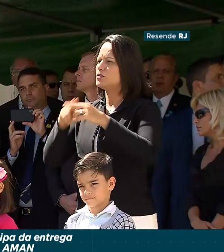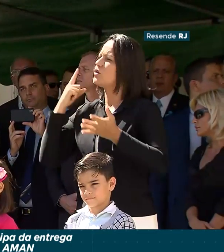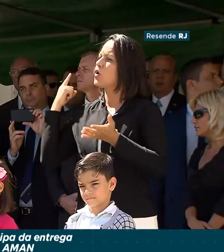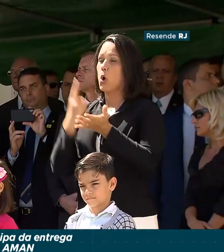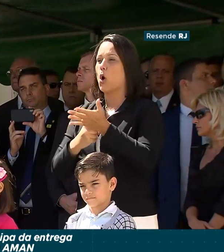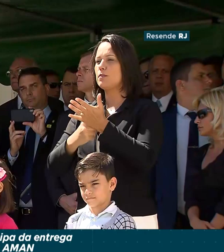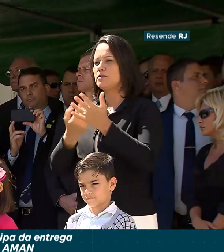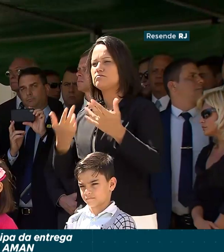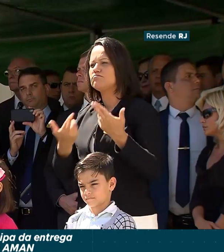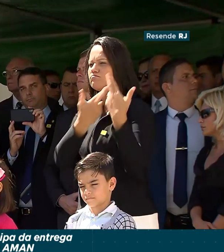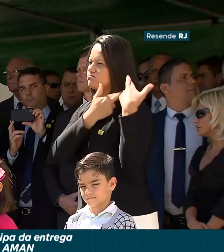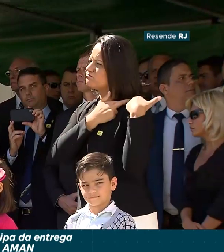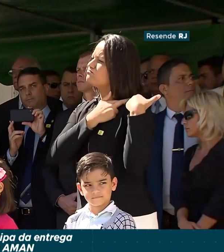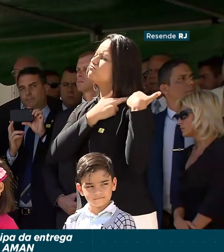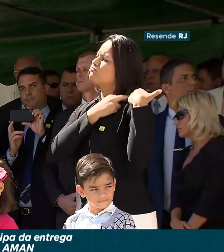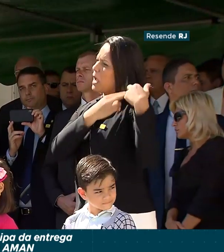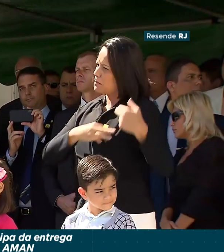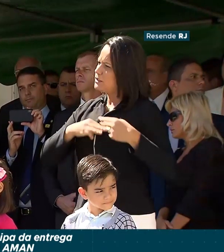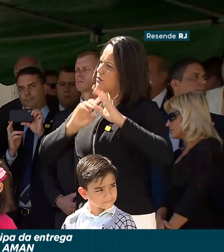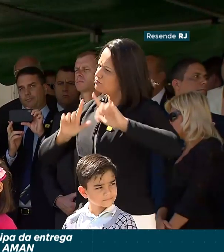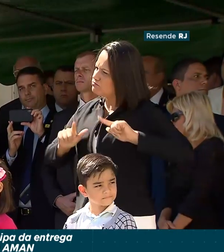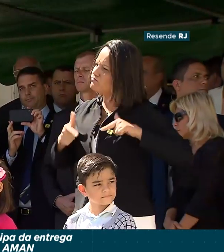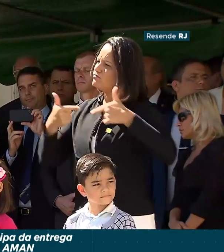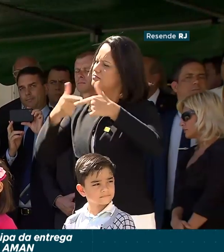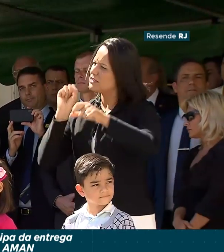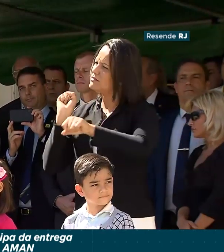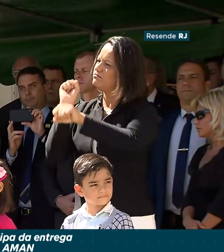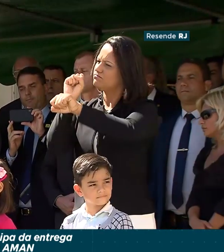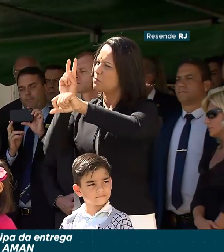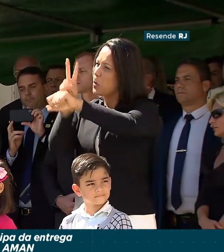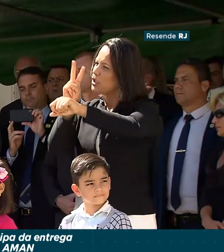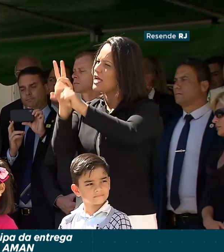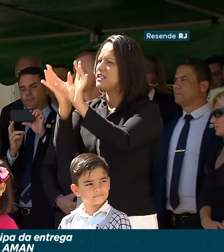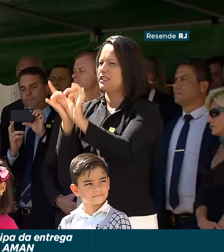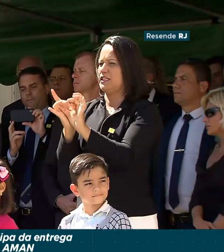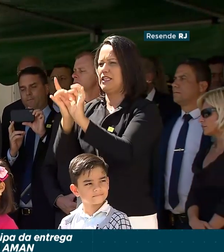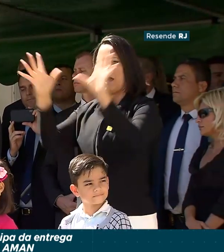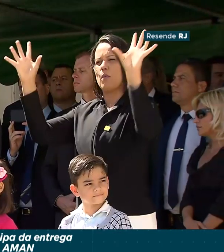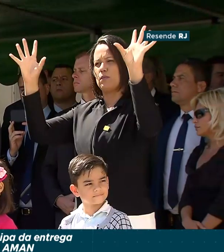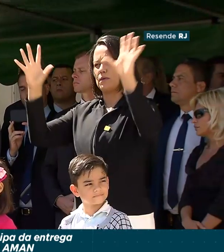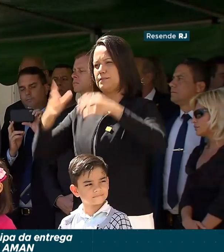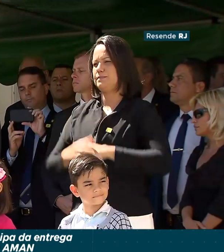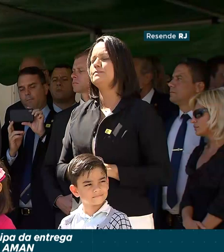missão em defesa da democracia e da liberdade.